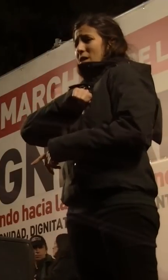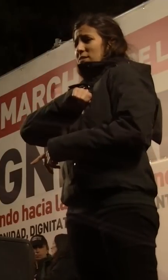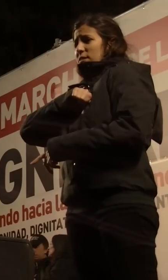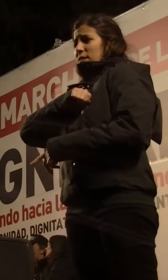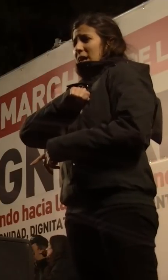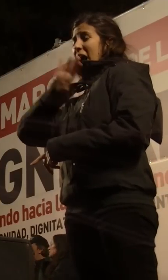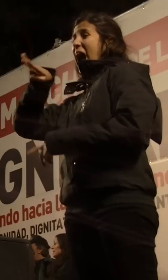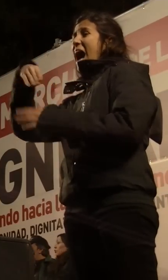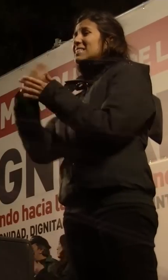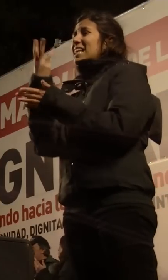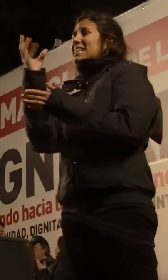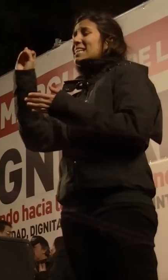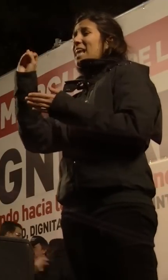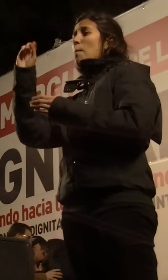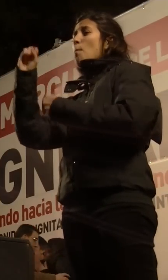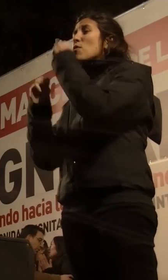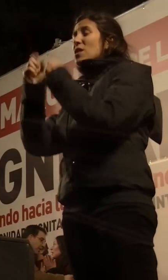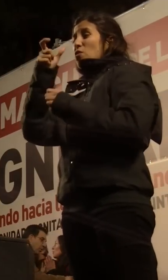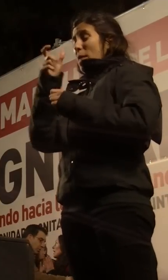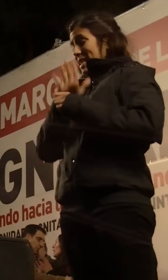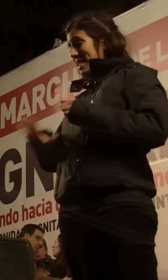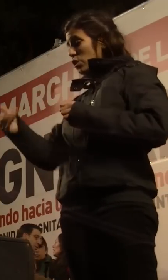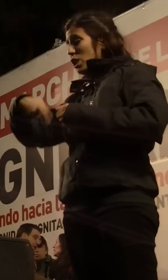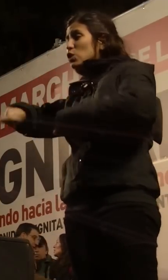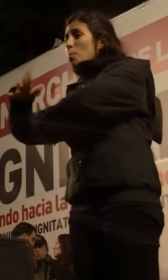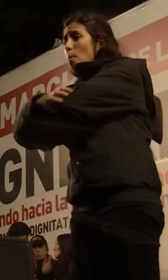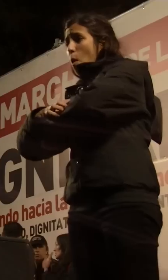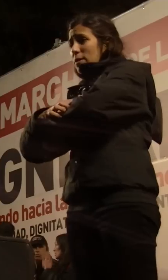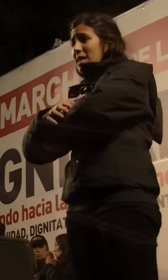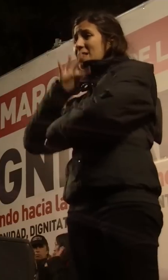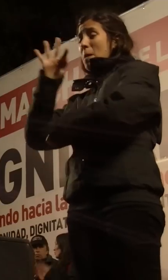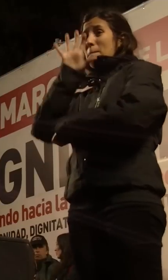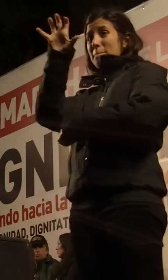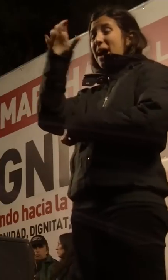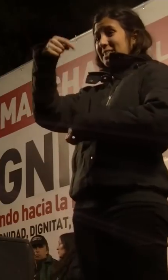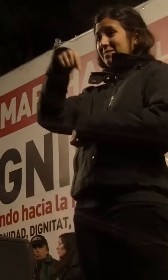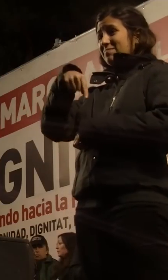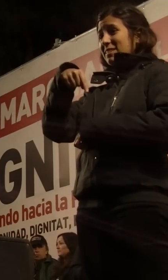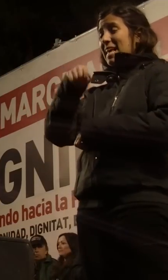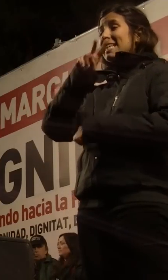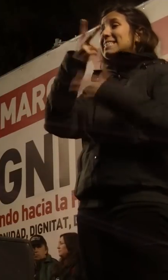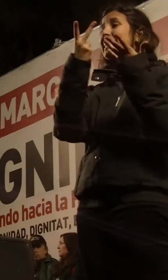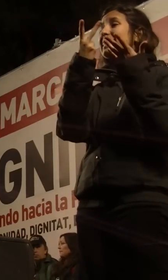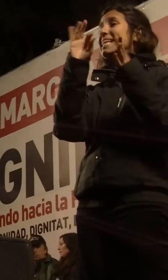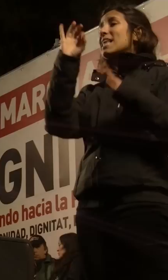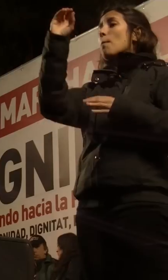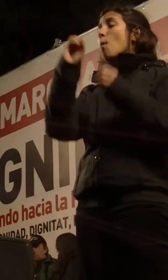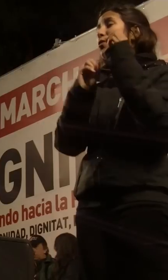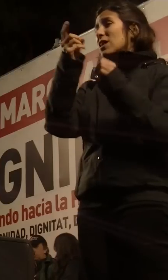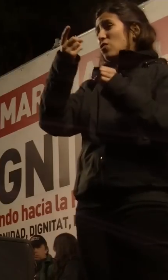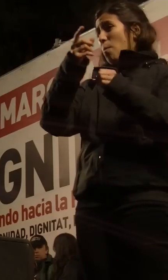con el 30% de pobreza infantil. Tenemos un país con el 60% de paro